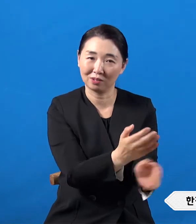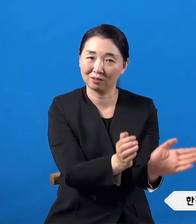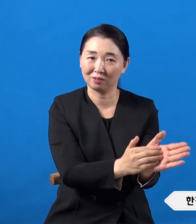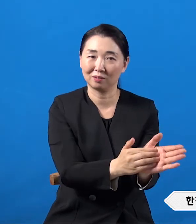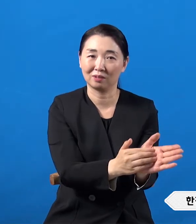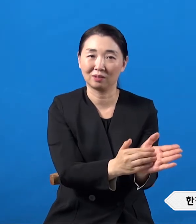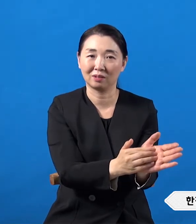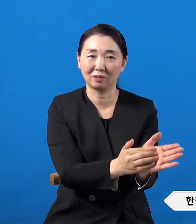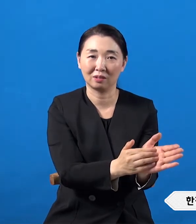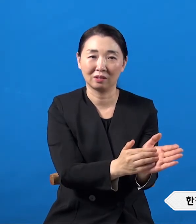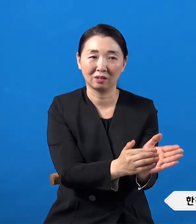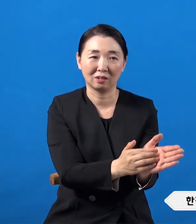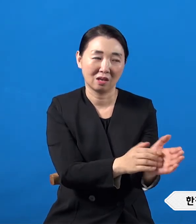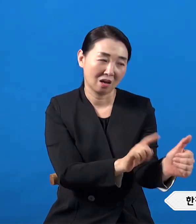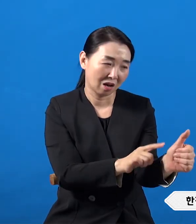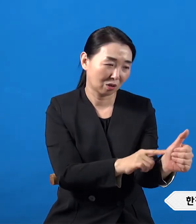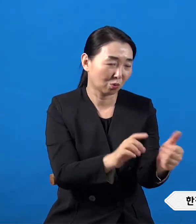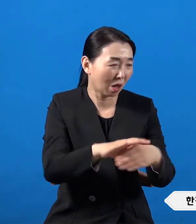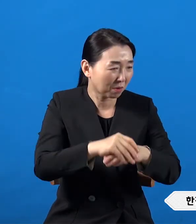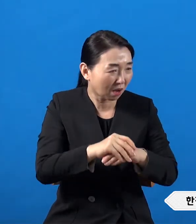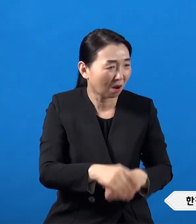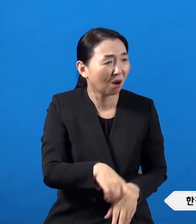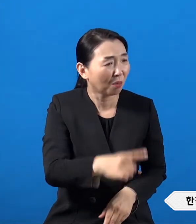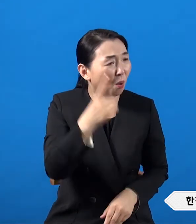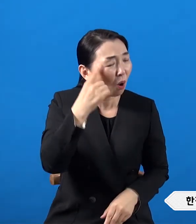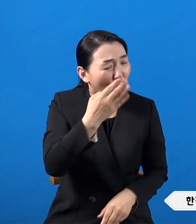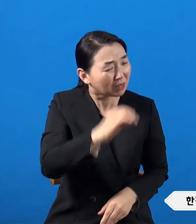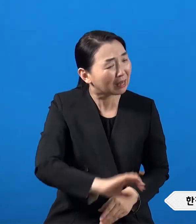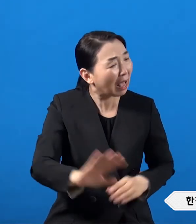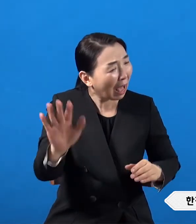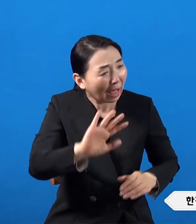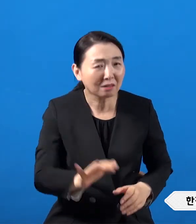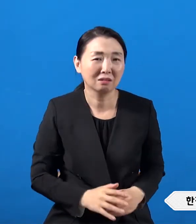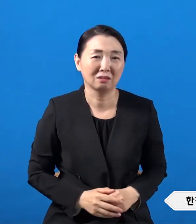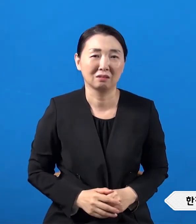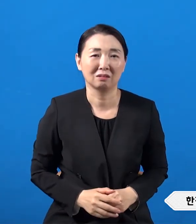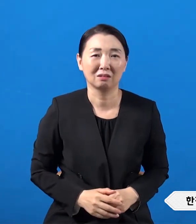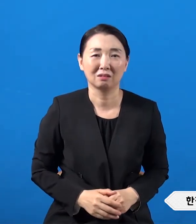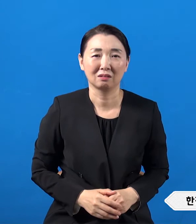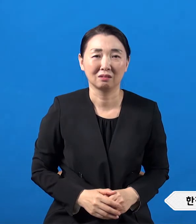전해주었습니다. 아이 손을 붙들고 네가 왜 쓰레기야?